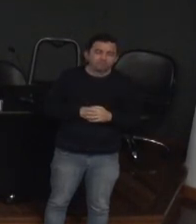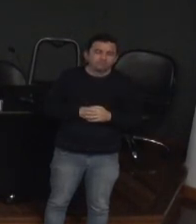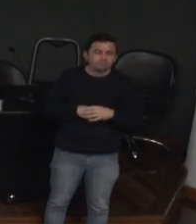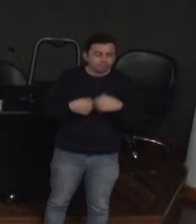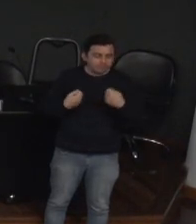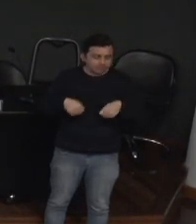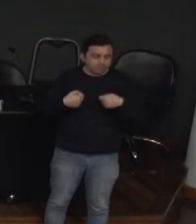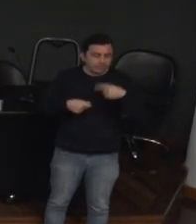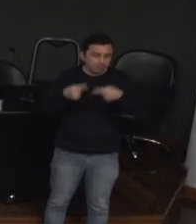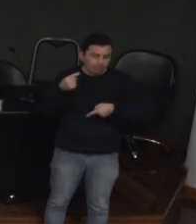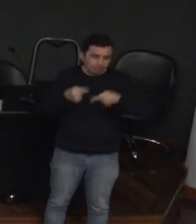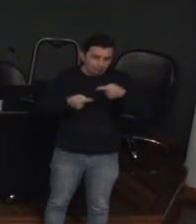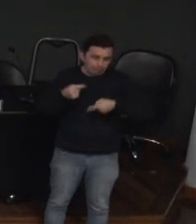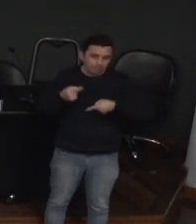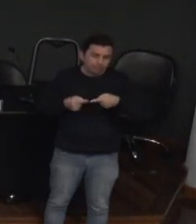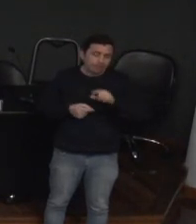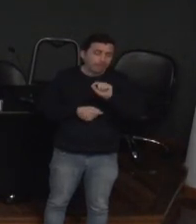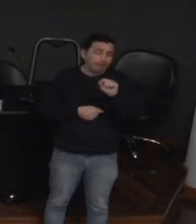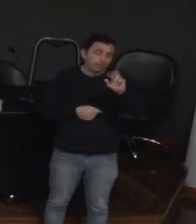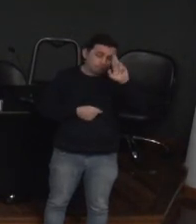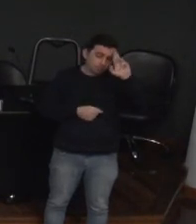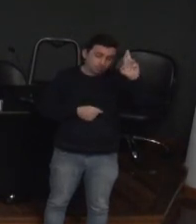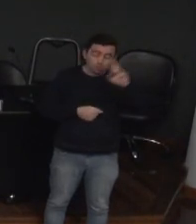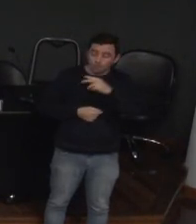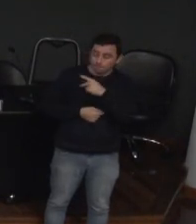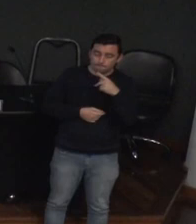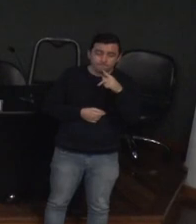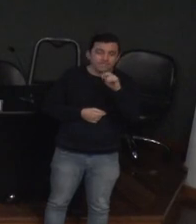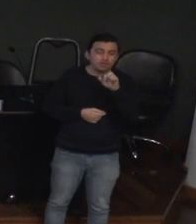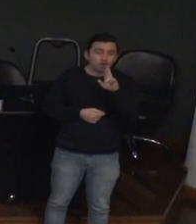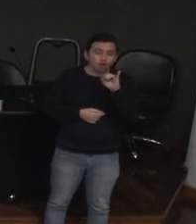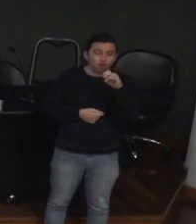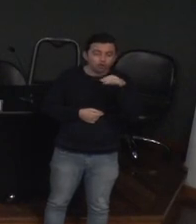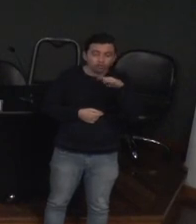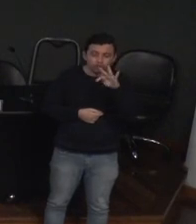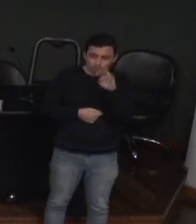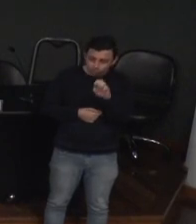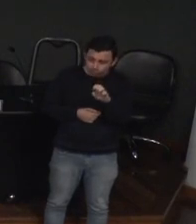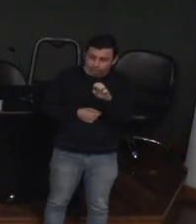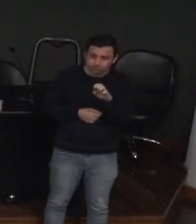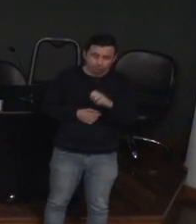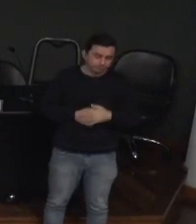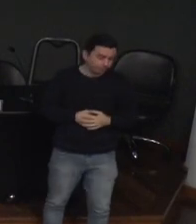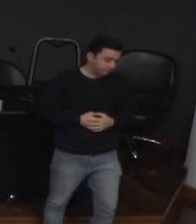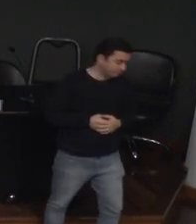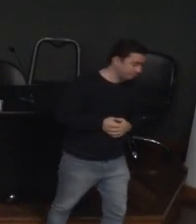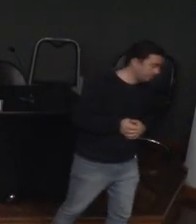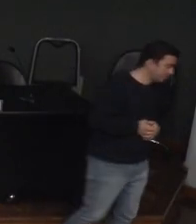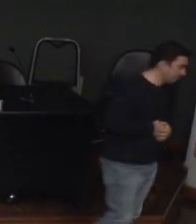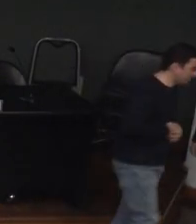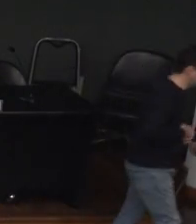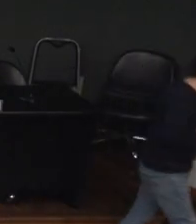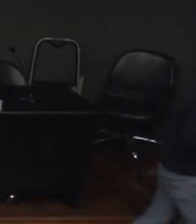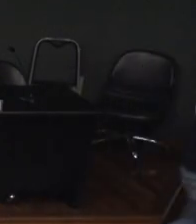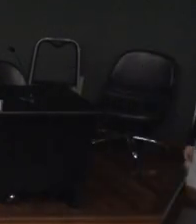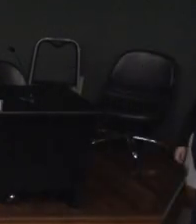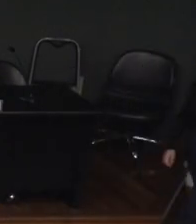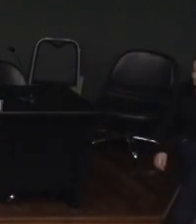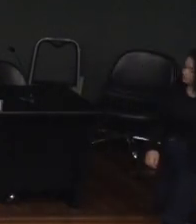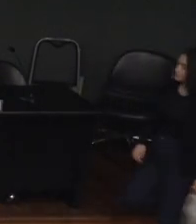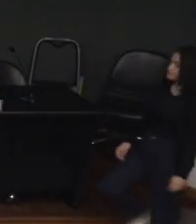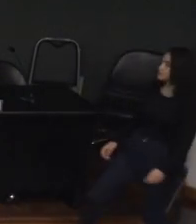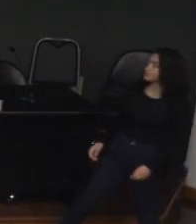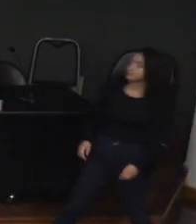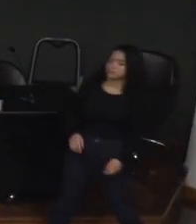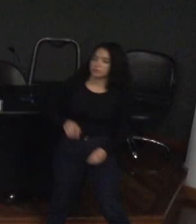debater. Vamos pensar na visão do titular, né? O Pironte tem lá o seu dado no cadastro social do deputado